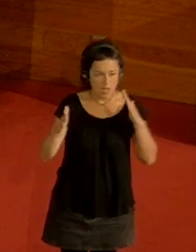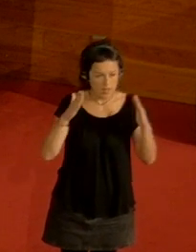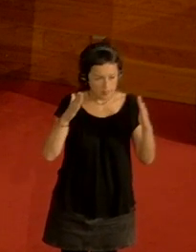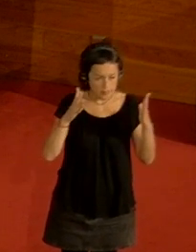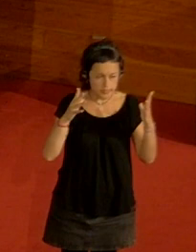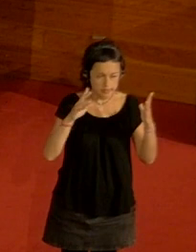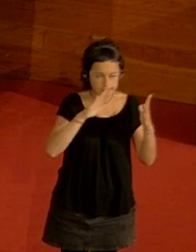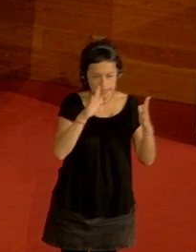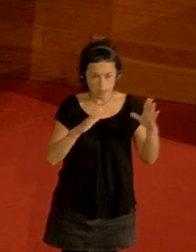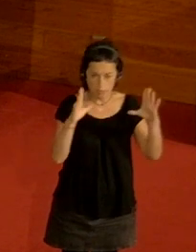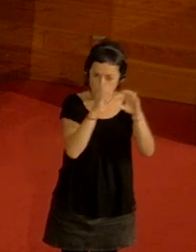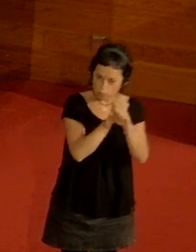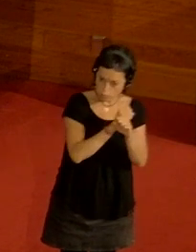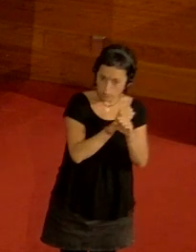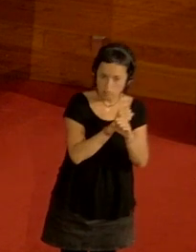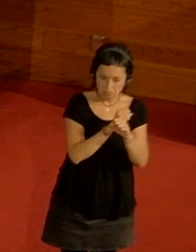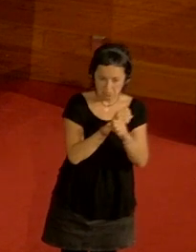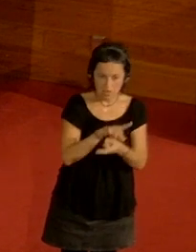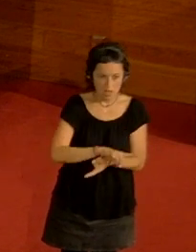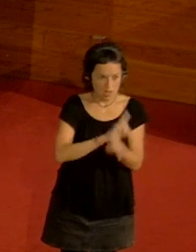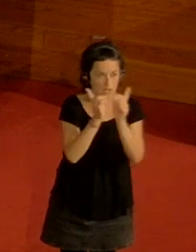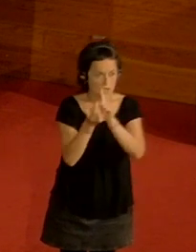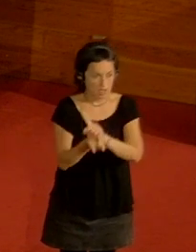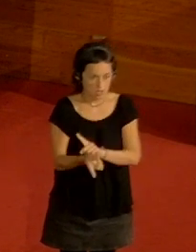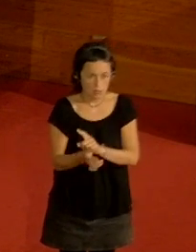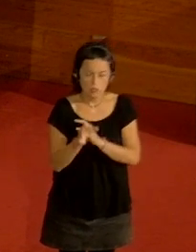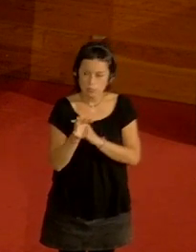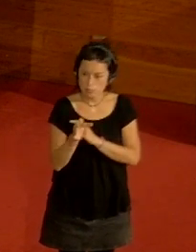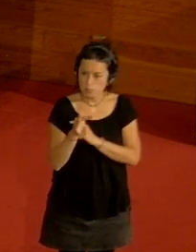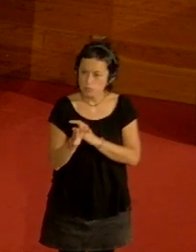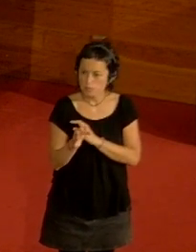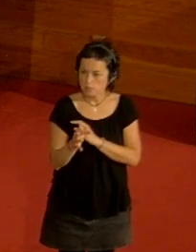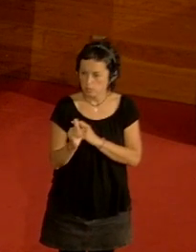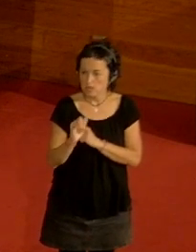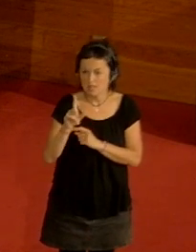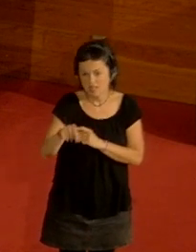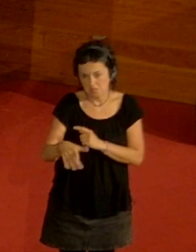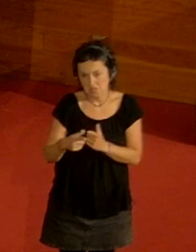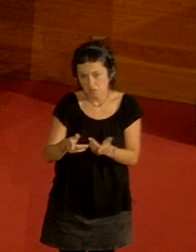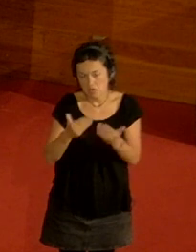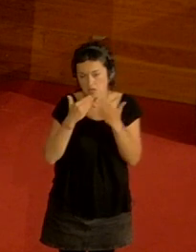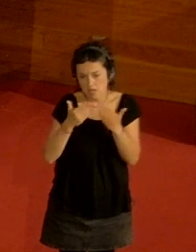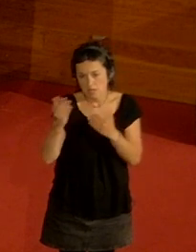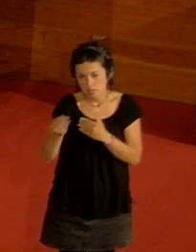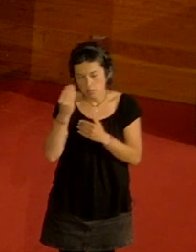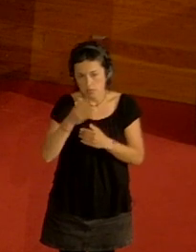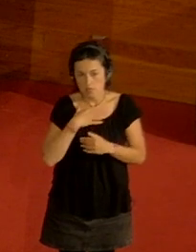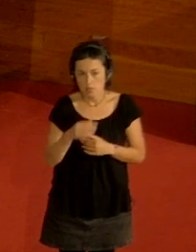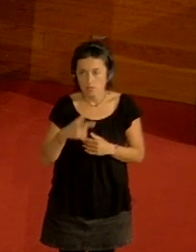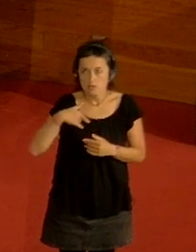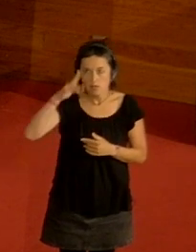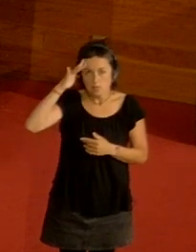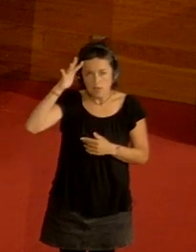eh grandes eh cambios que que permiten también grandes grandes mejoras esa imaginación y ese